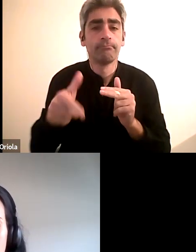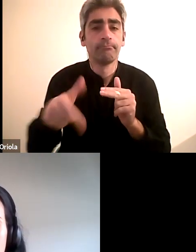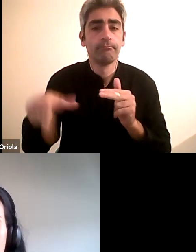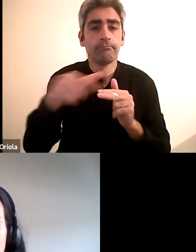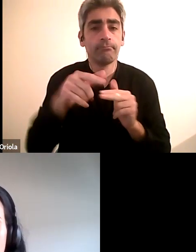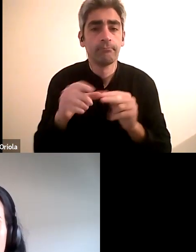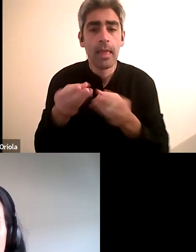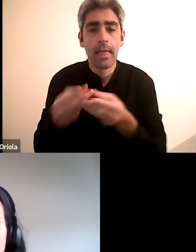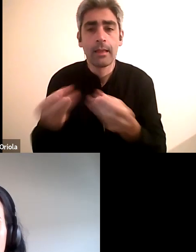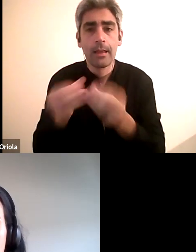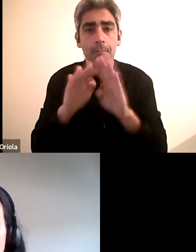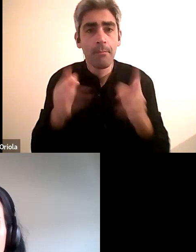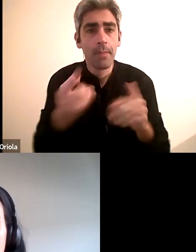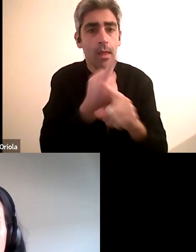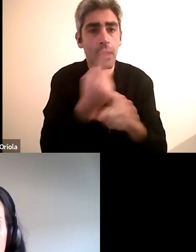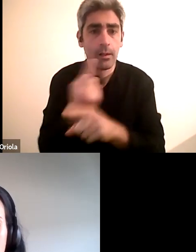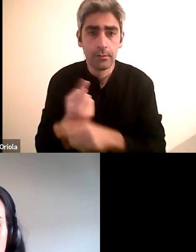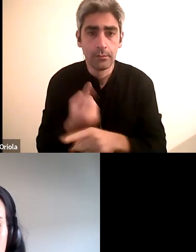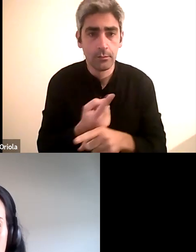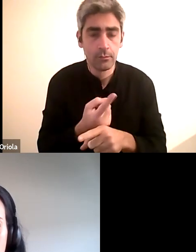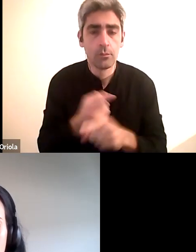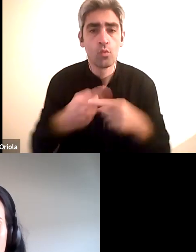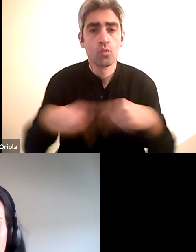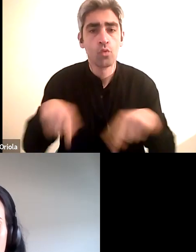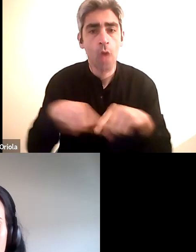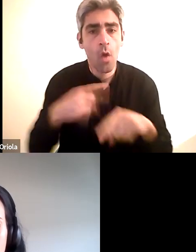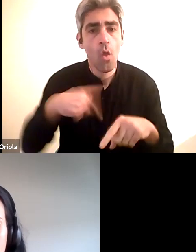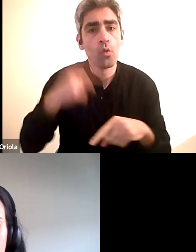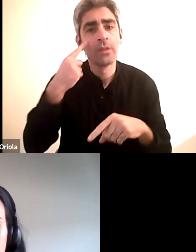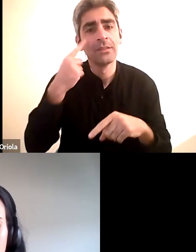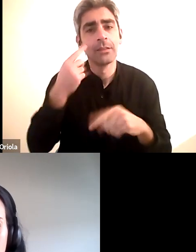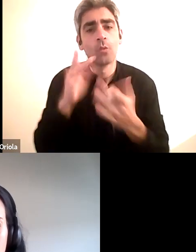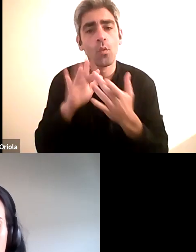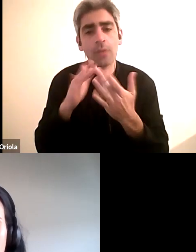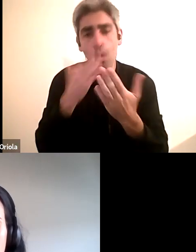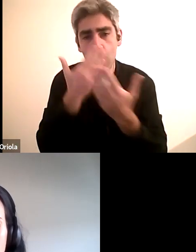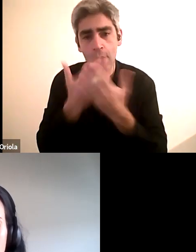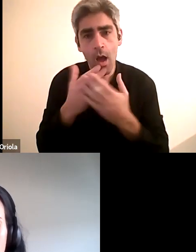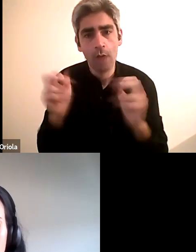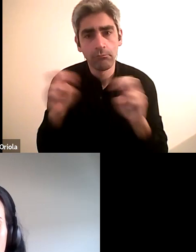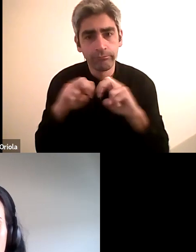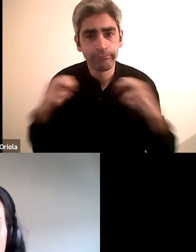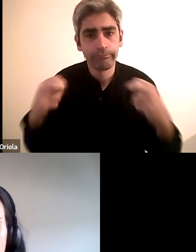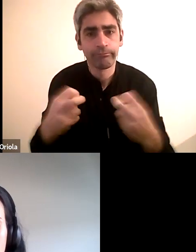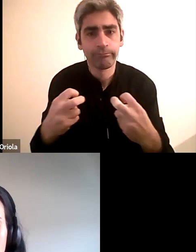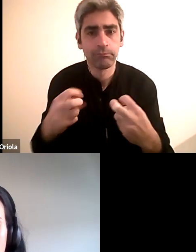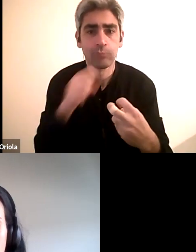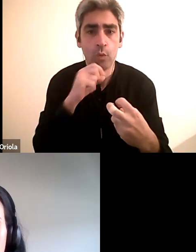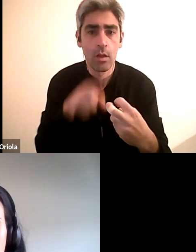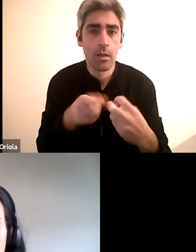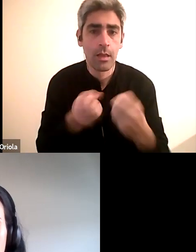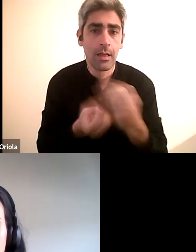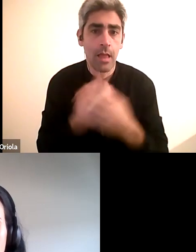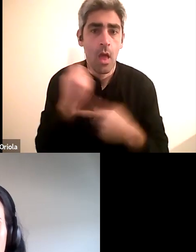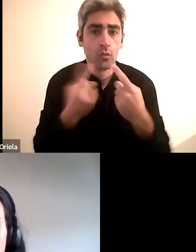por equipamentos e, portanto, as reuniões, tal como nós as conhecemos, com o contacto humano, etc., podem criar e criam